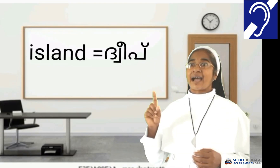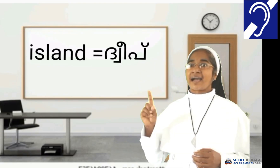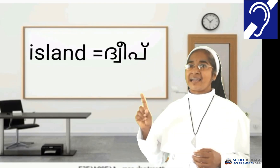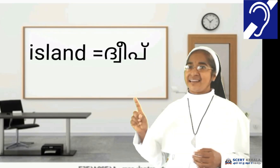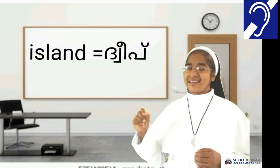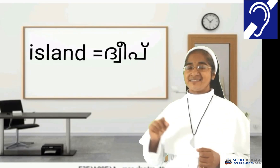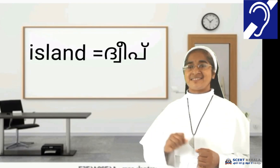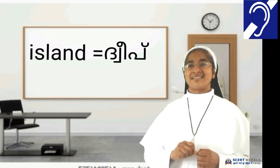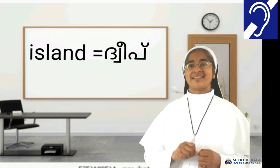ഐലൻഡ്,